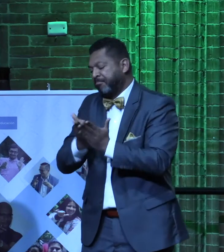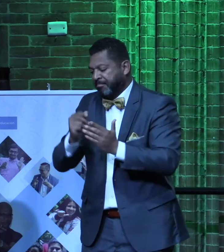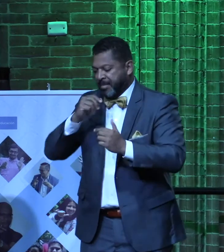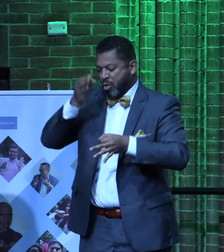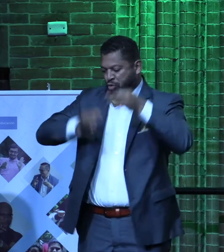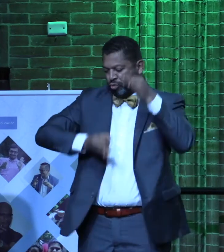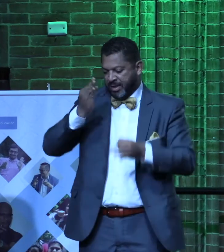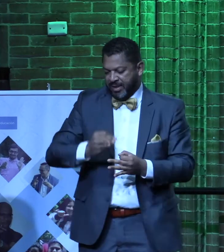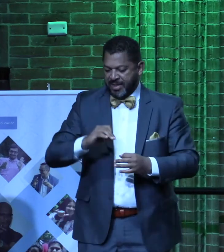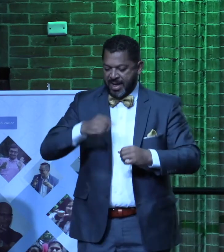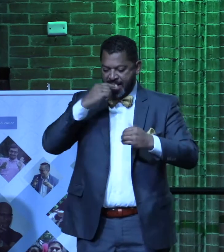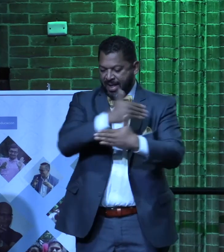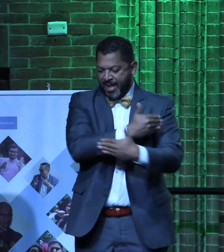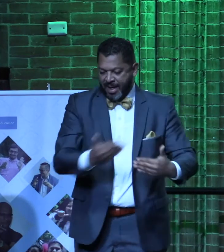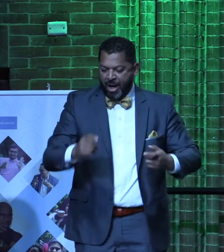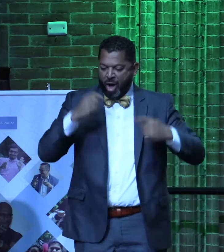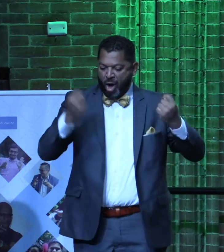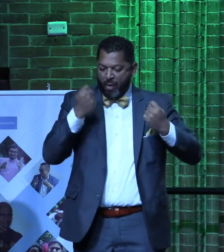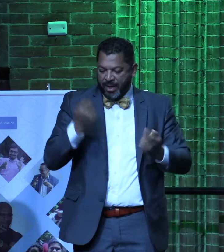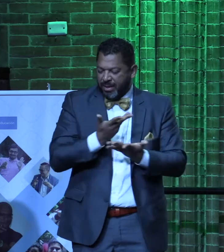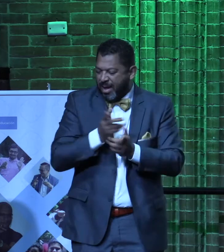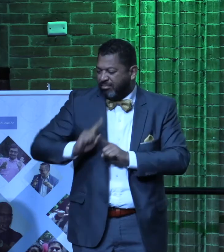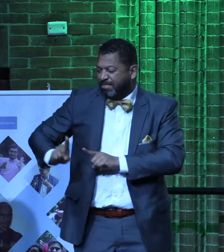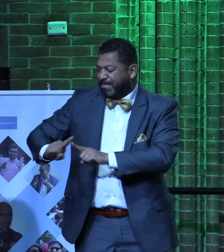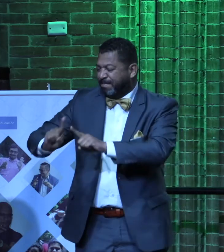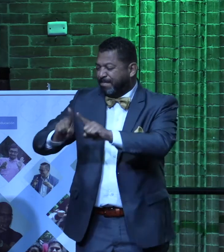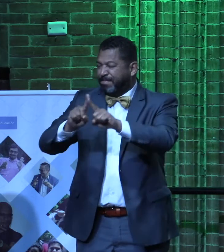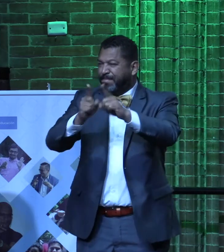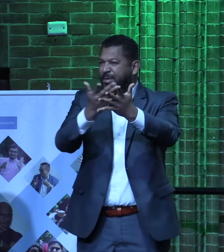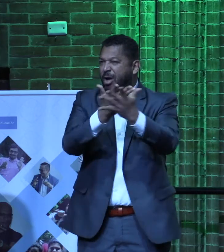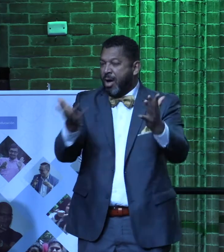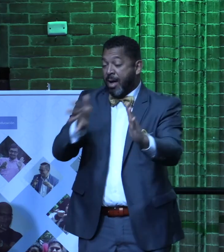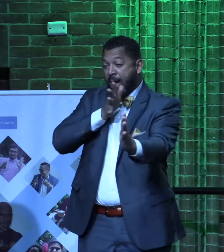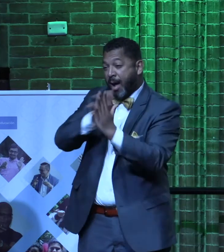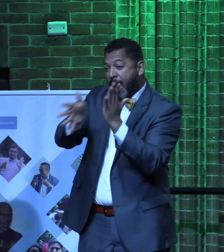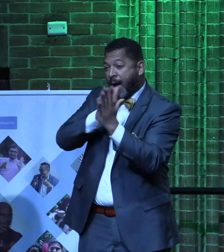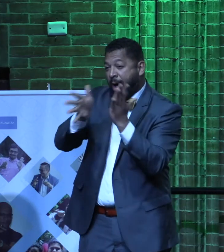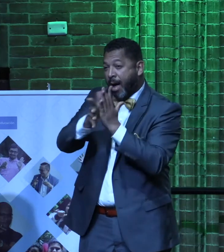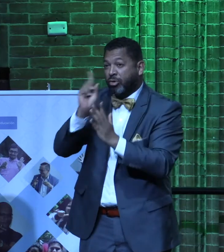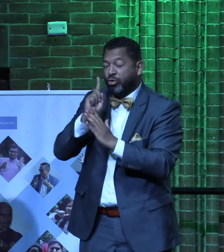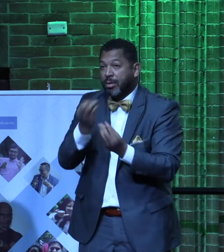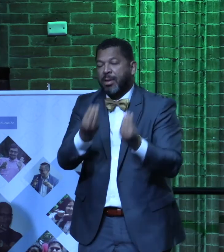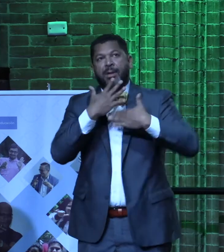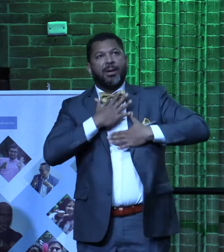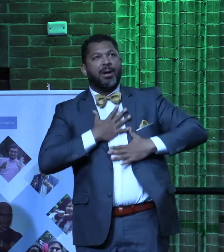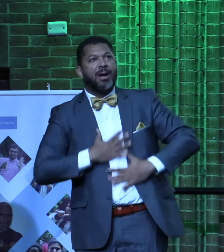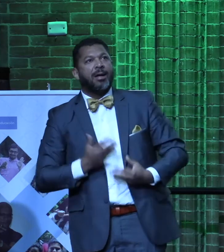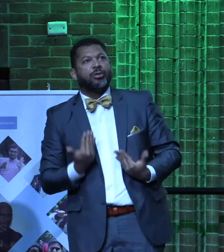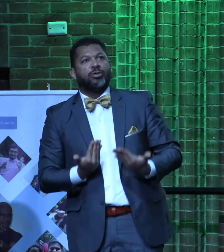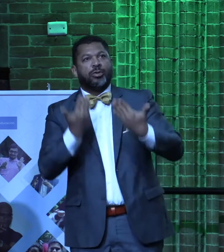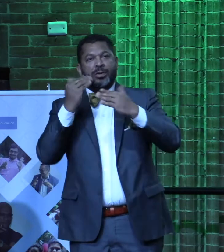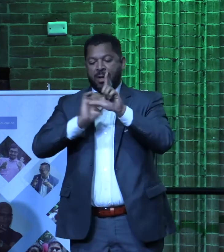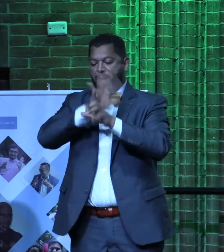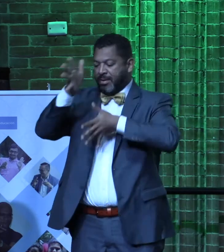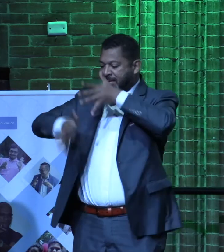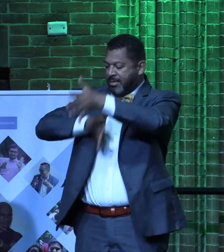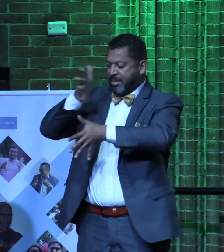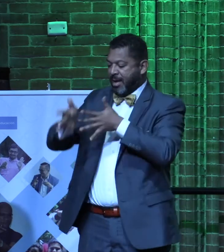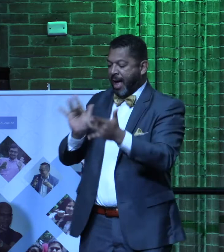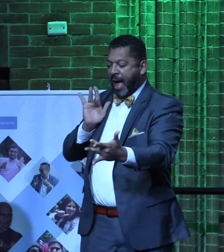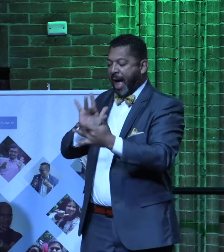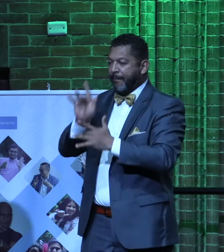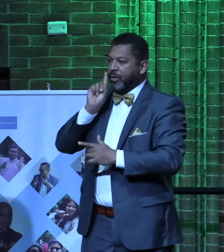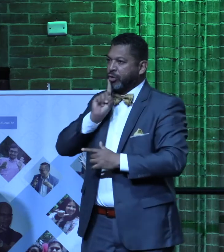infancia, salud, comercio. Les dábamos la información a la persona sorda, la poníamos a su disposición en su lengua. Siguiente.